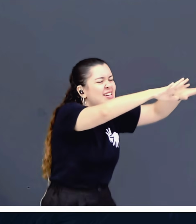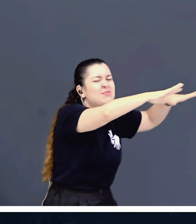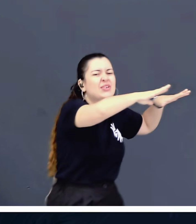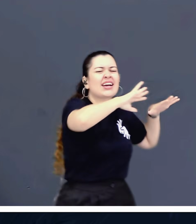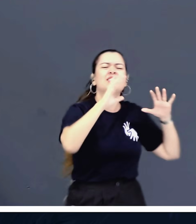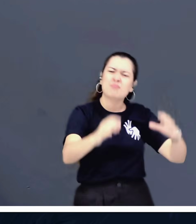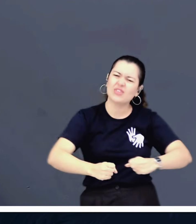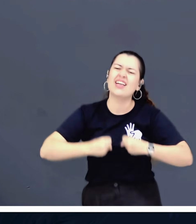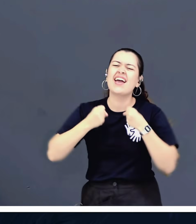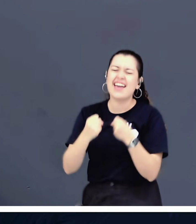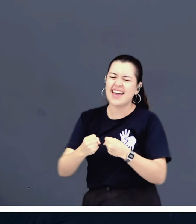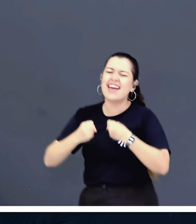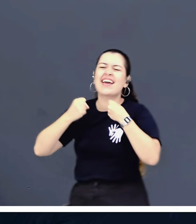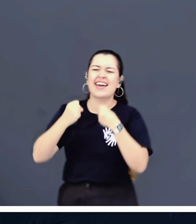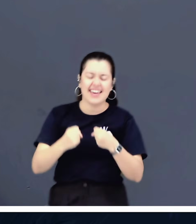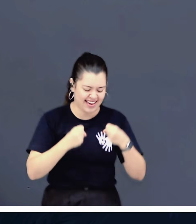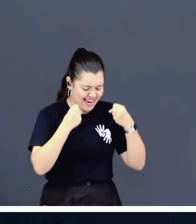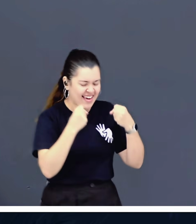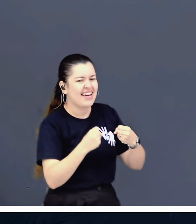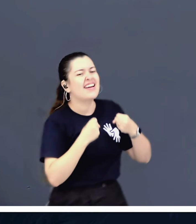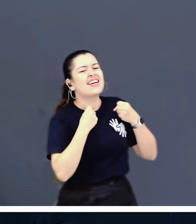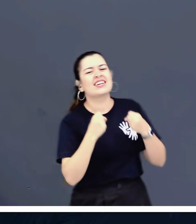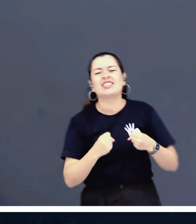vencer por esse